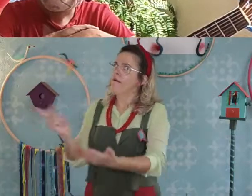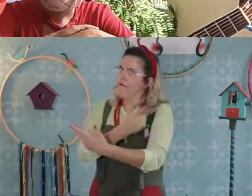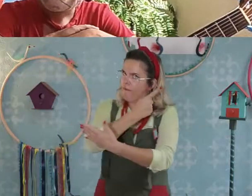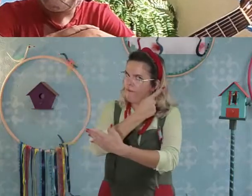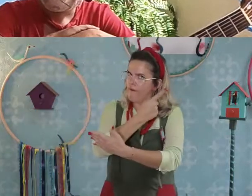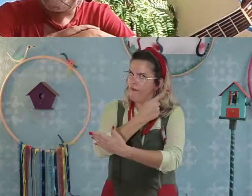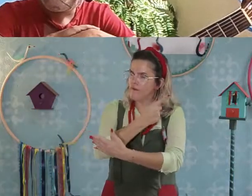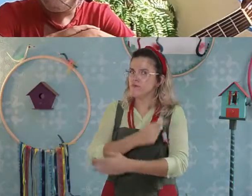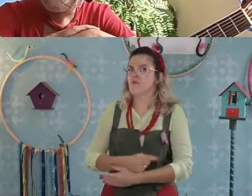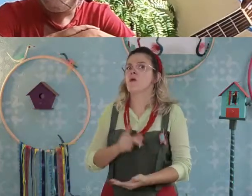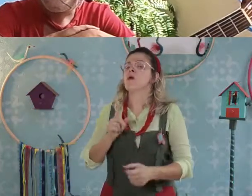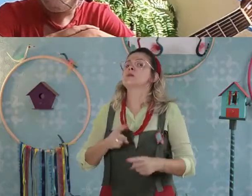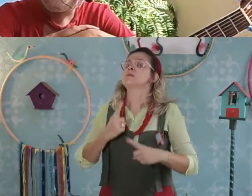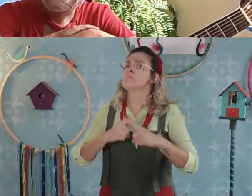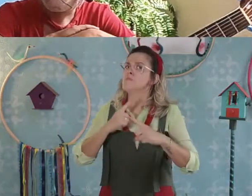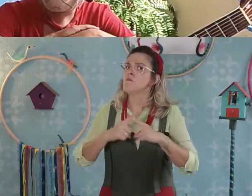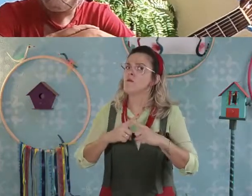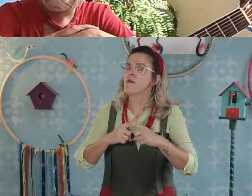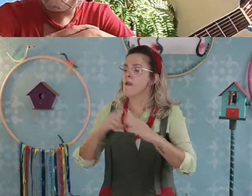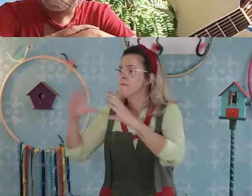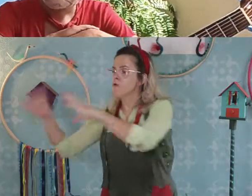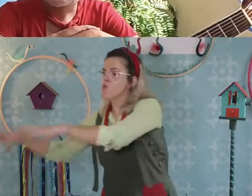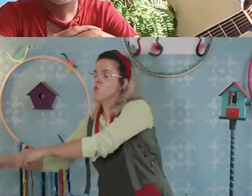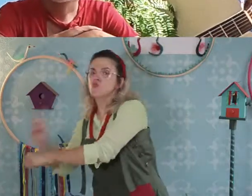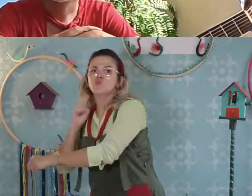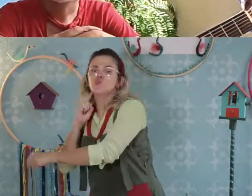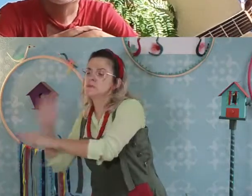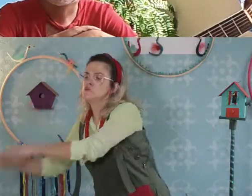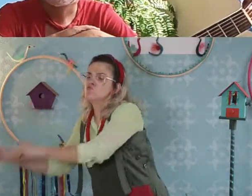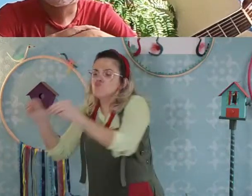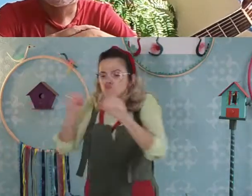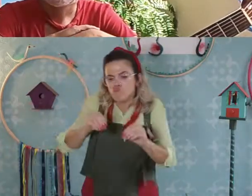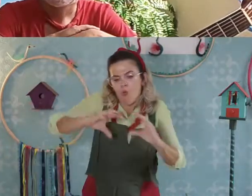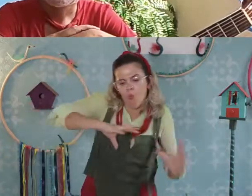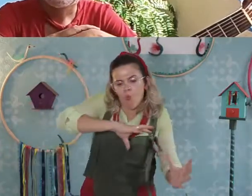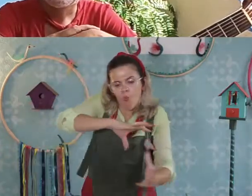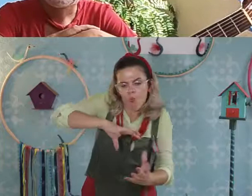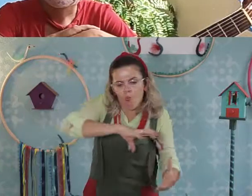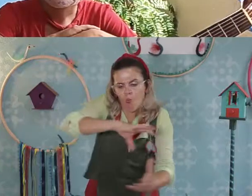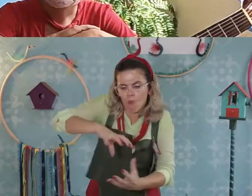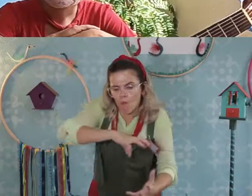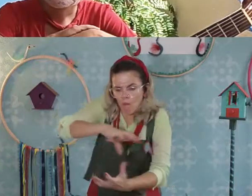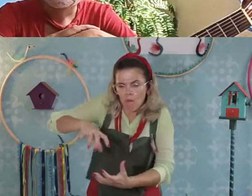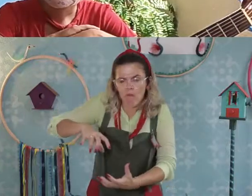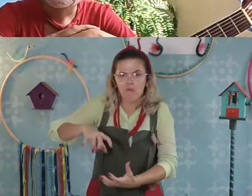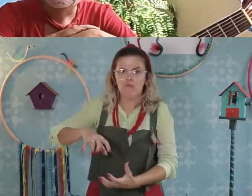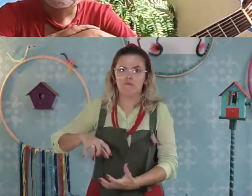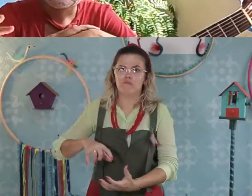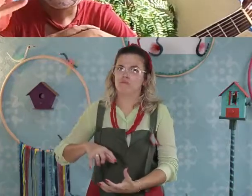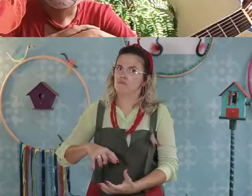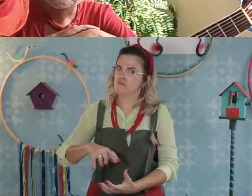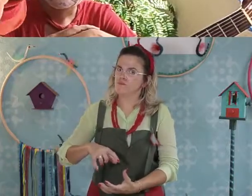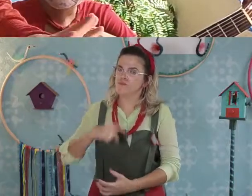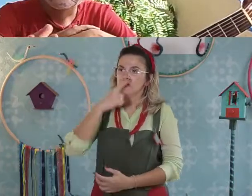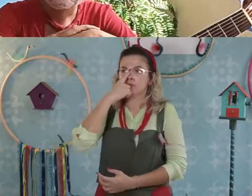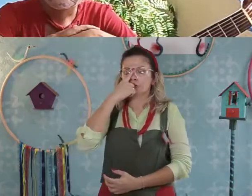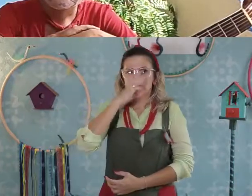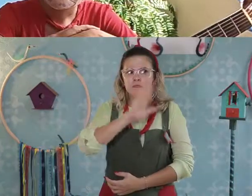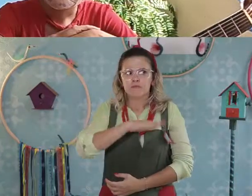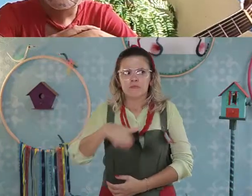acreditamos, porque tudo que a gente joga dentro do nosso planeta. E eles começaram a conversar sobre isso